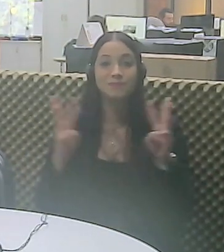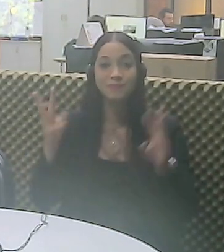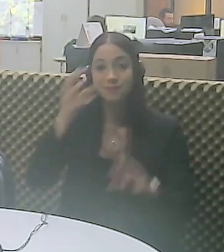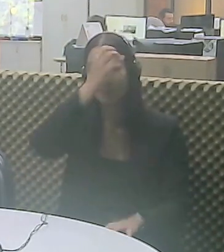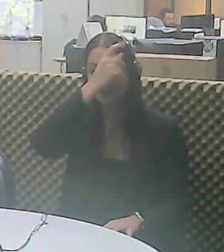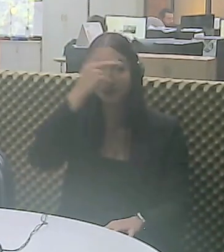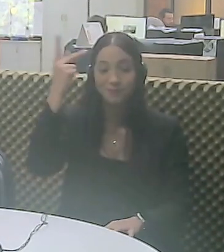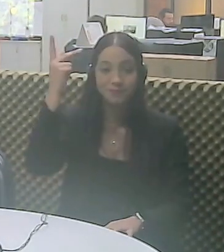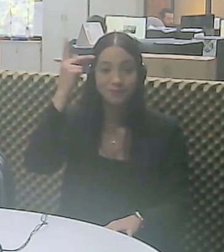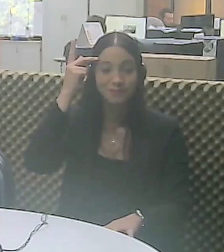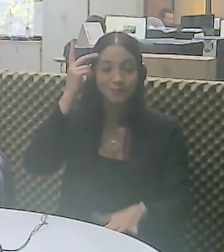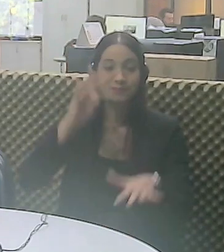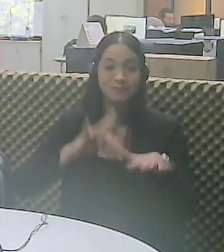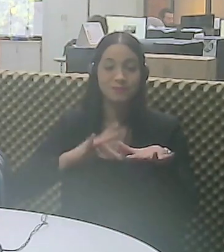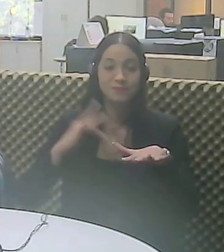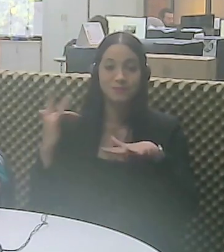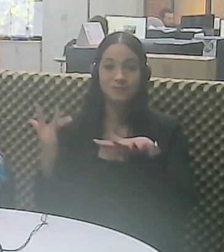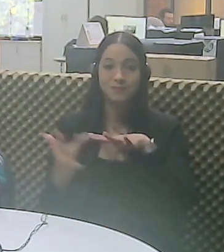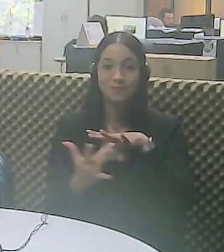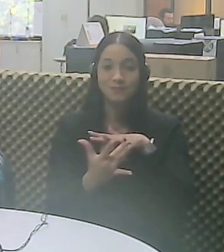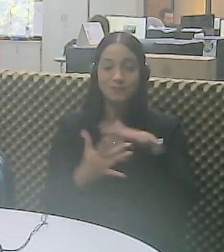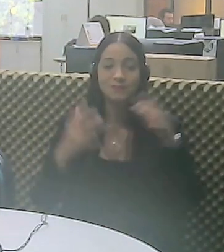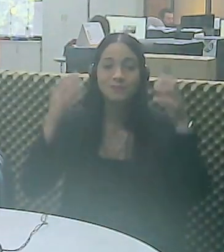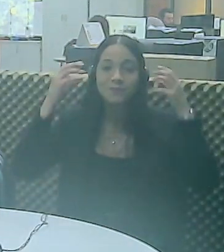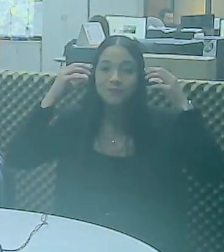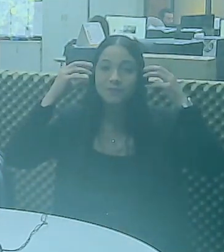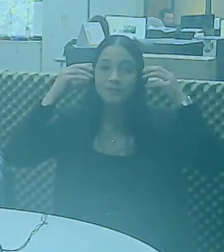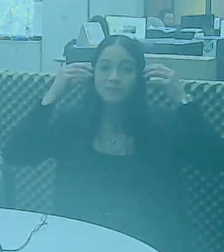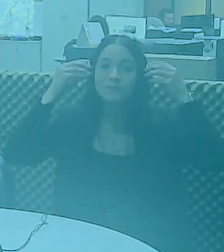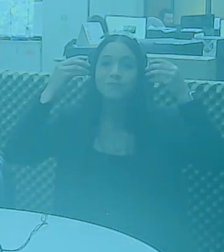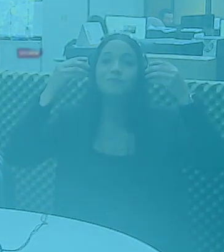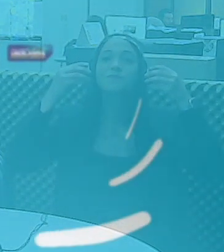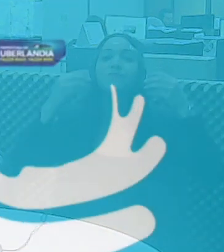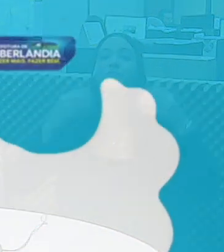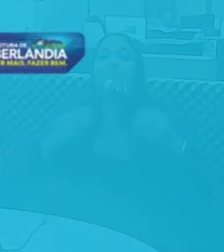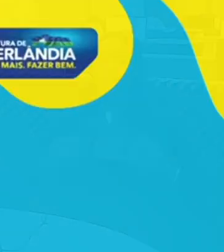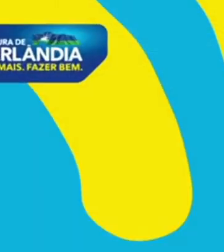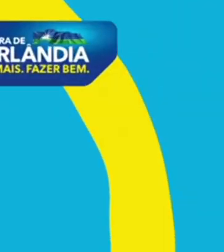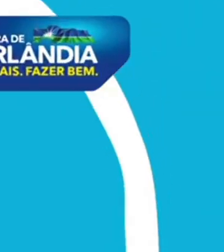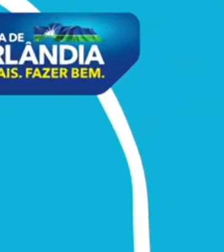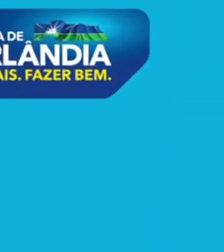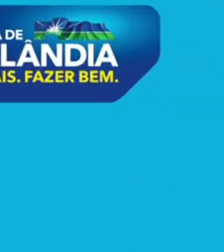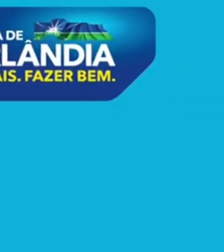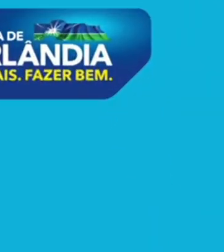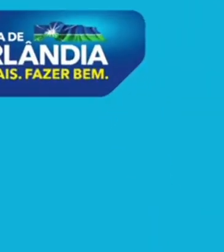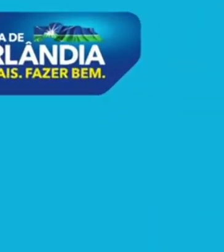Continue conosco no portal da Prefeitura e nas redes sociais.